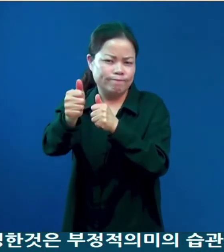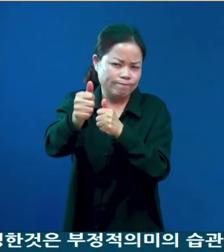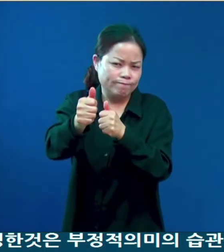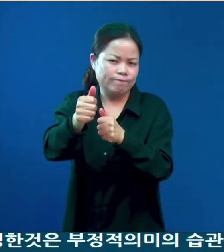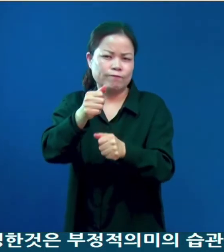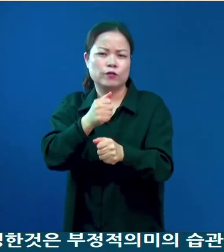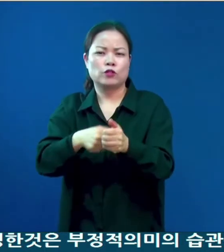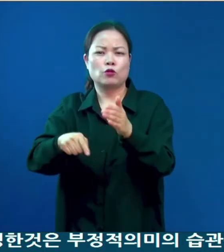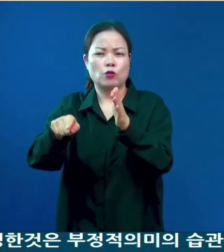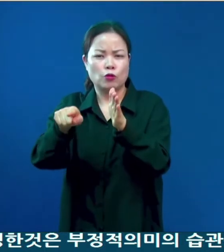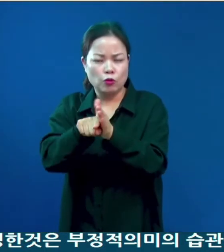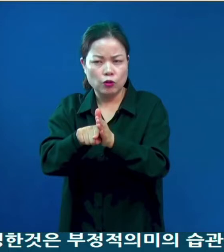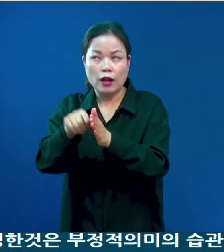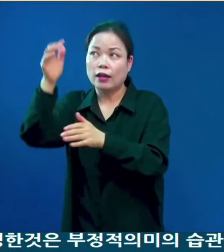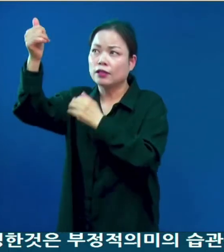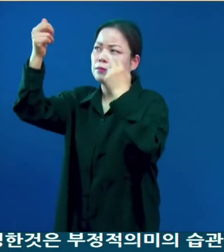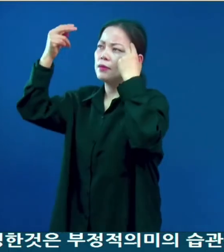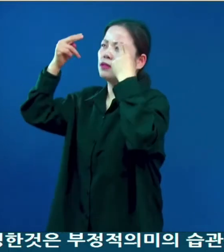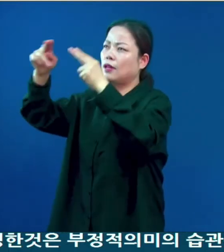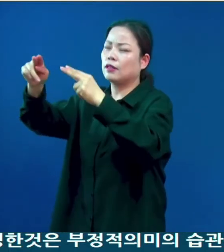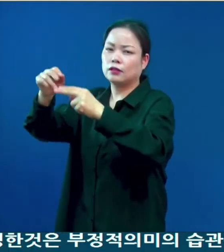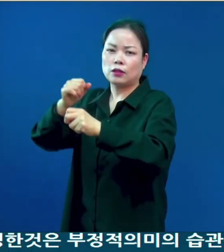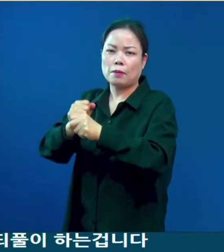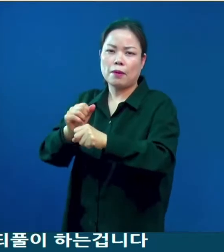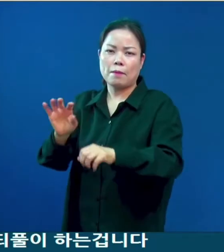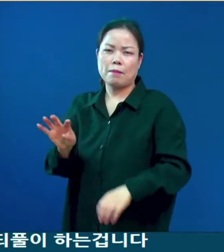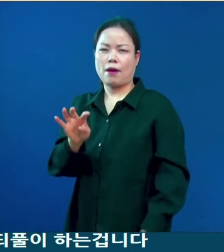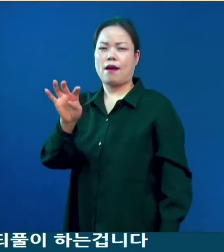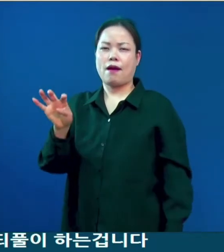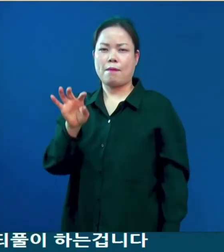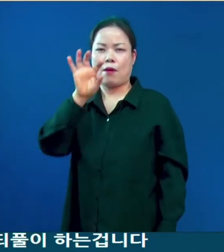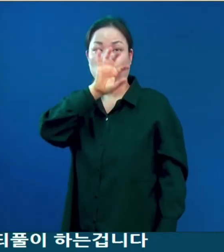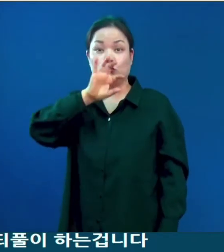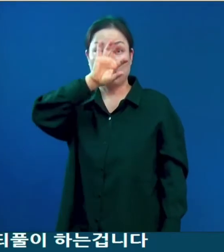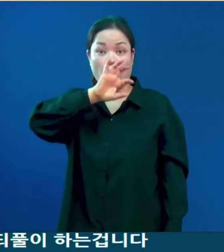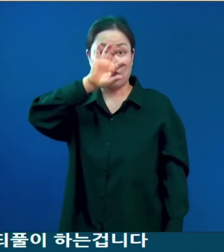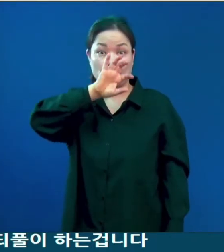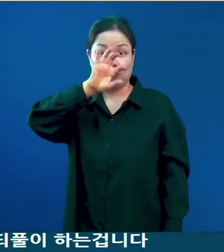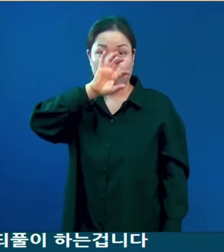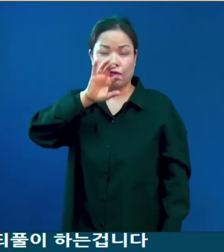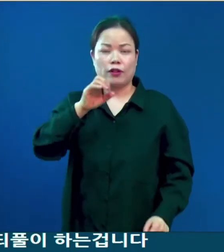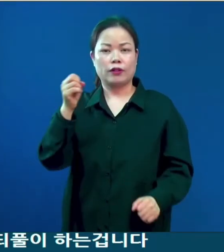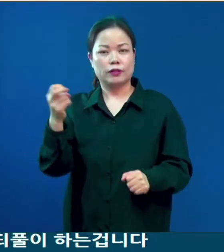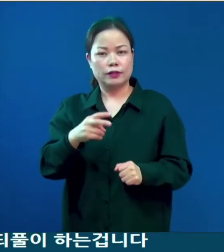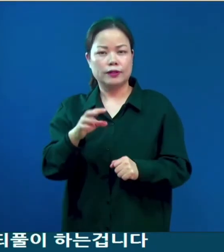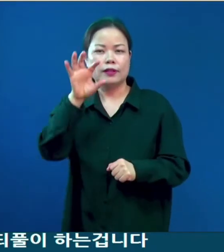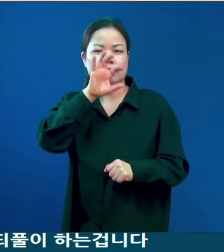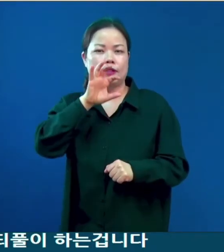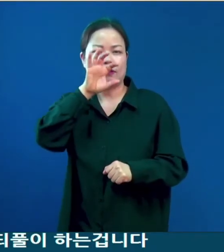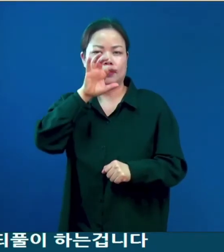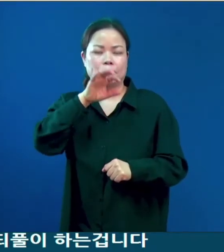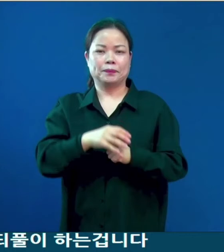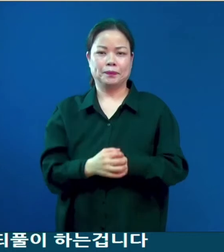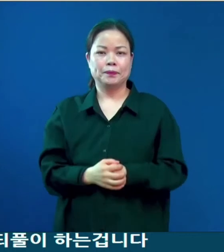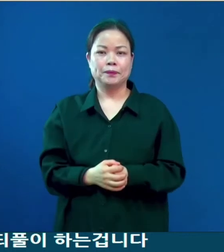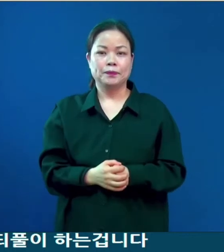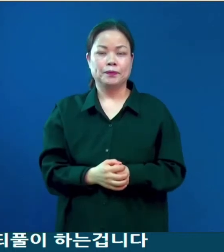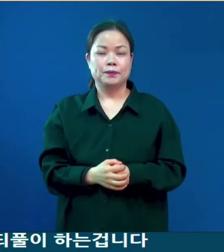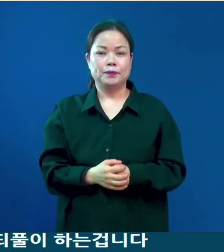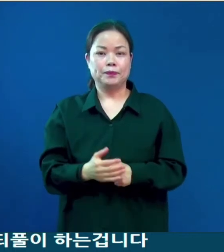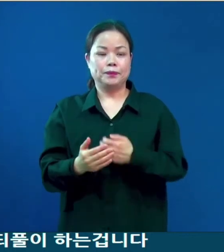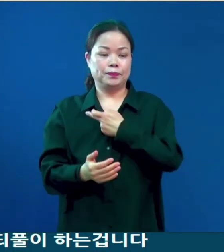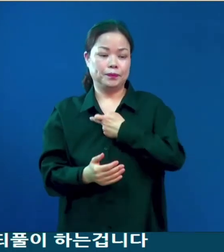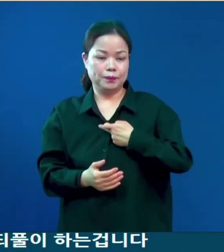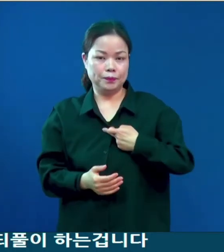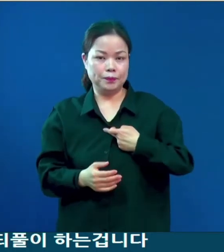하나님을 향하도록 반복적으로 훈련하는 거죠. 훈련 또는 이제 연습하는 겁니다. 그래서 사도